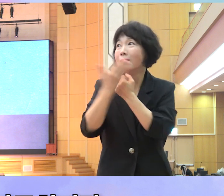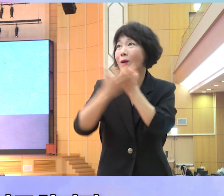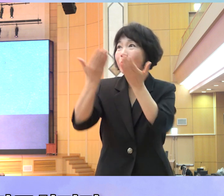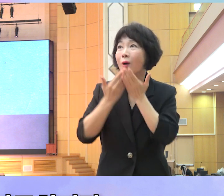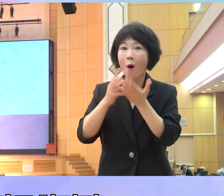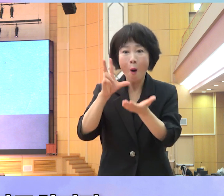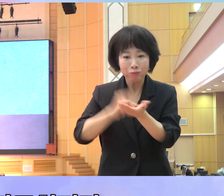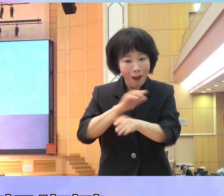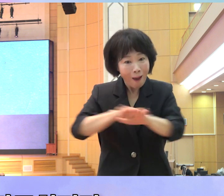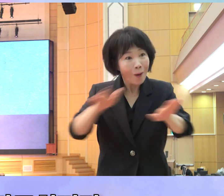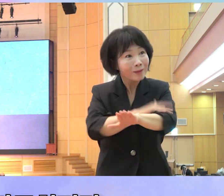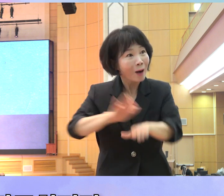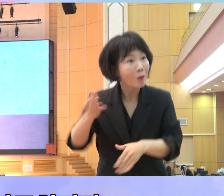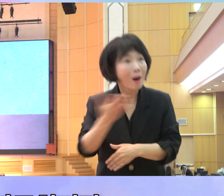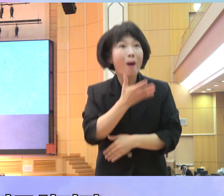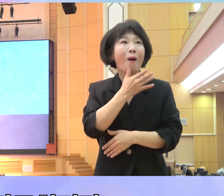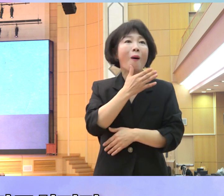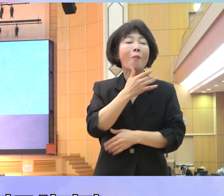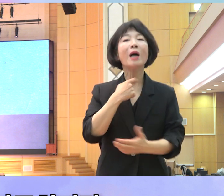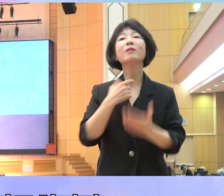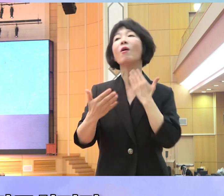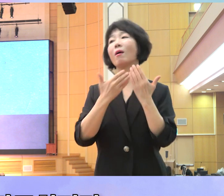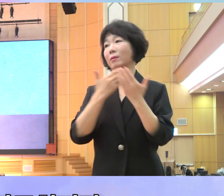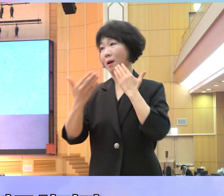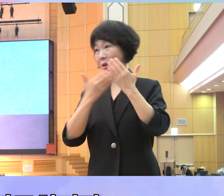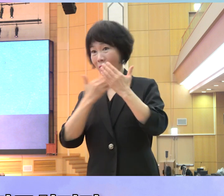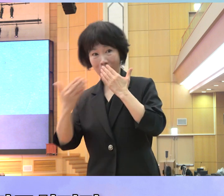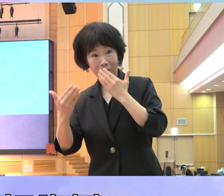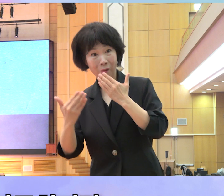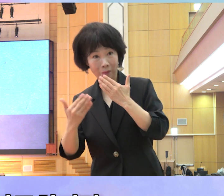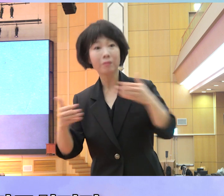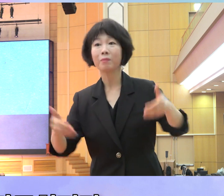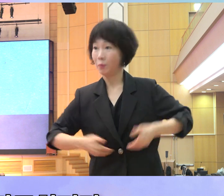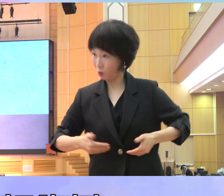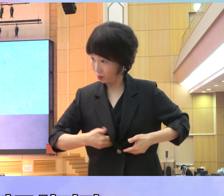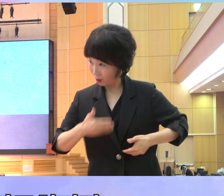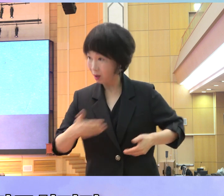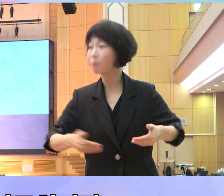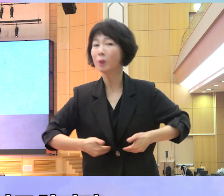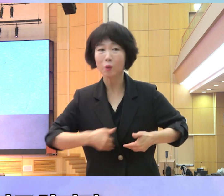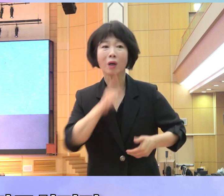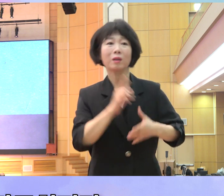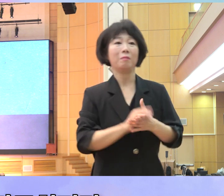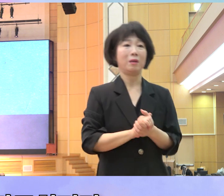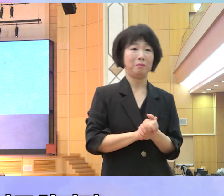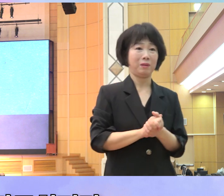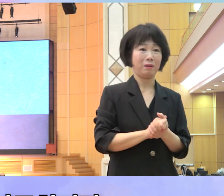아니면, 그래서 우리가 많이 은혜 받는 찬양이 그거 아닙니까? 은혜라는 찬양.